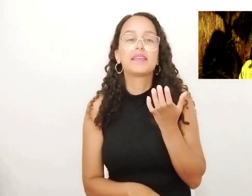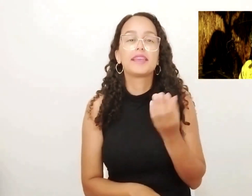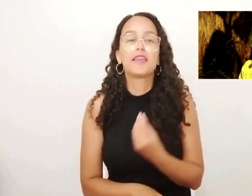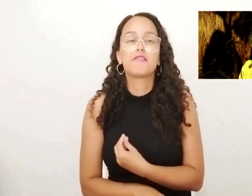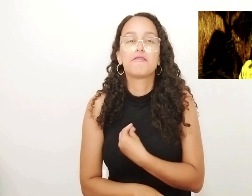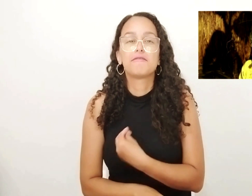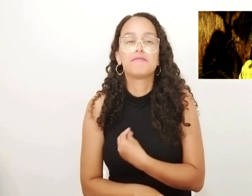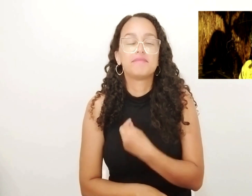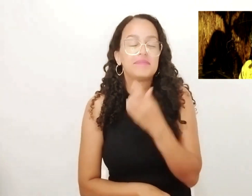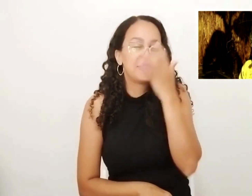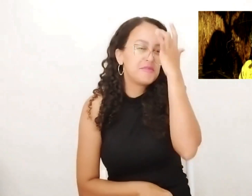Jiguê.